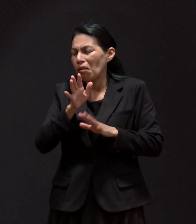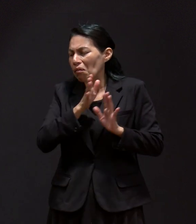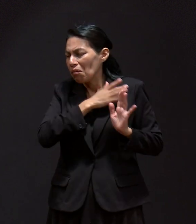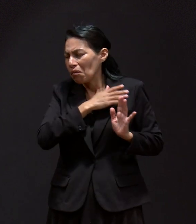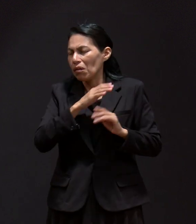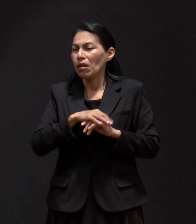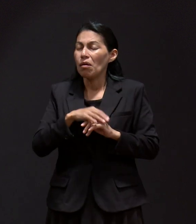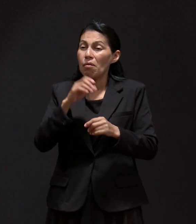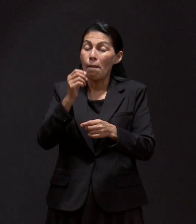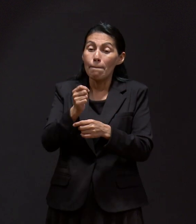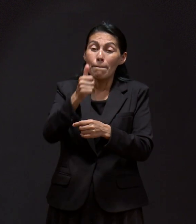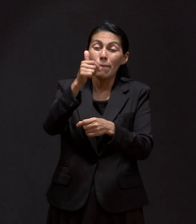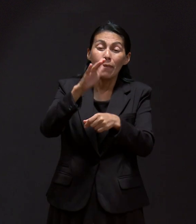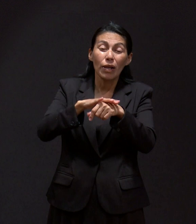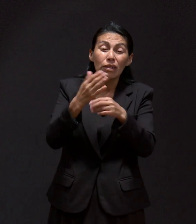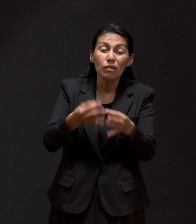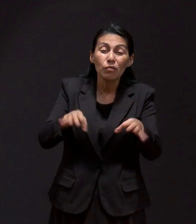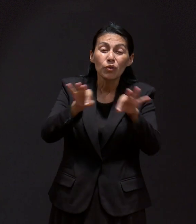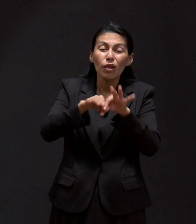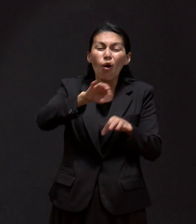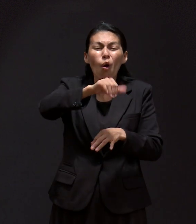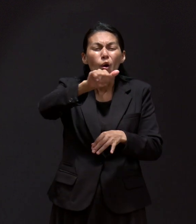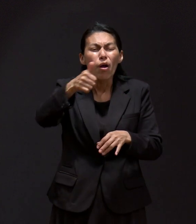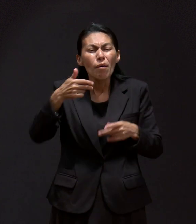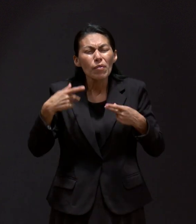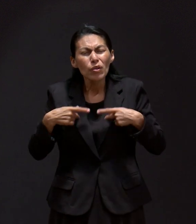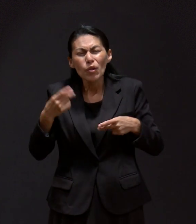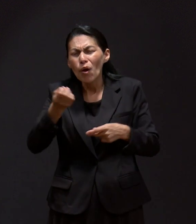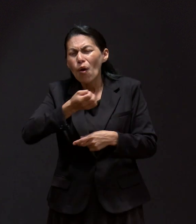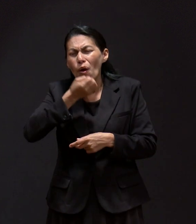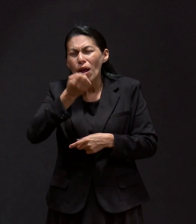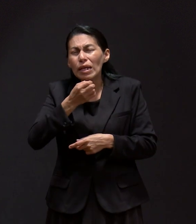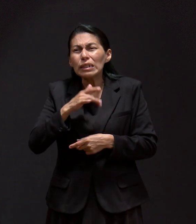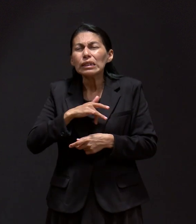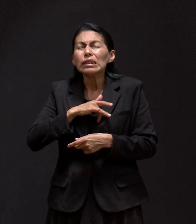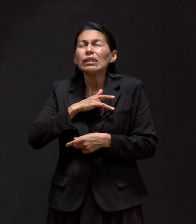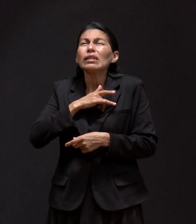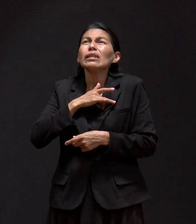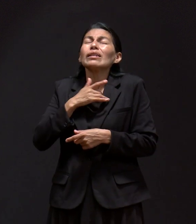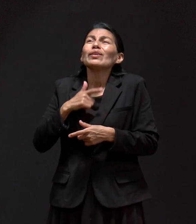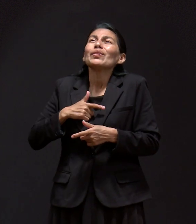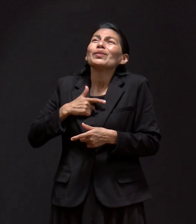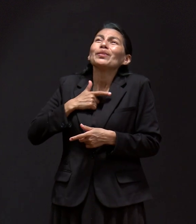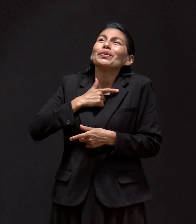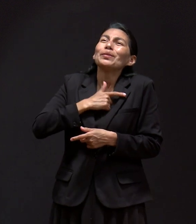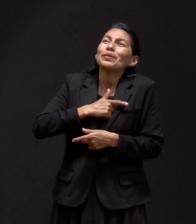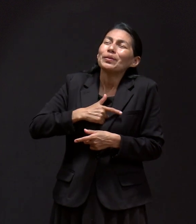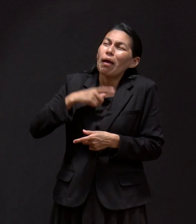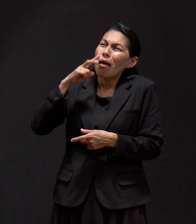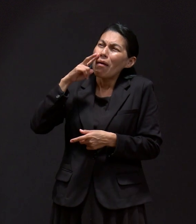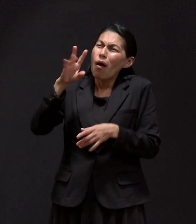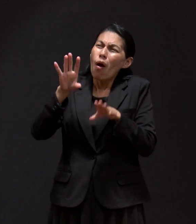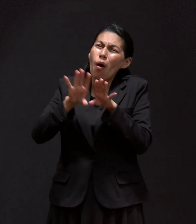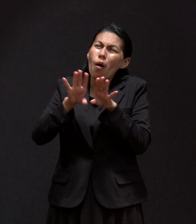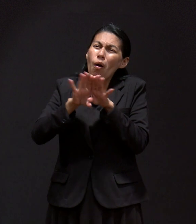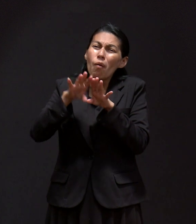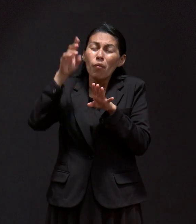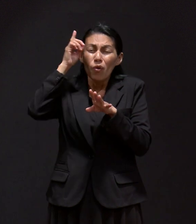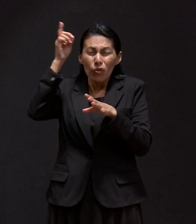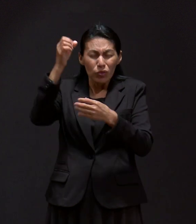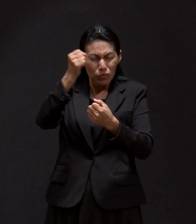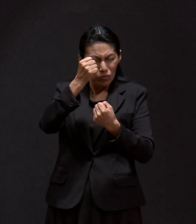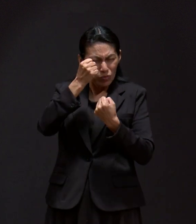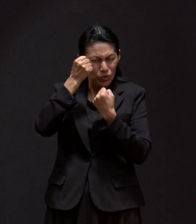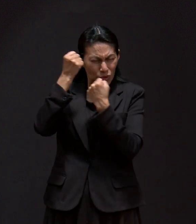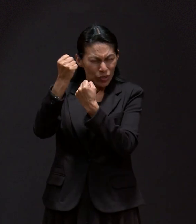necesidades y produce como un gozo indecible de ver la manifestación y el